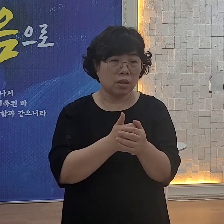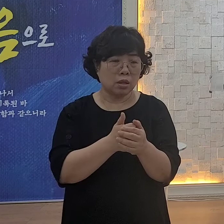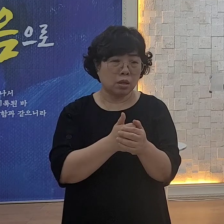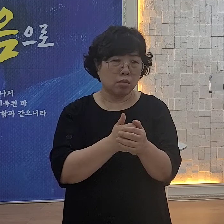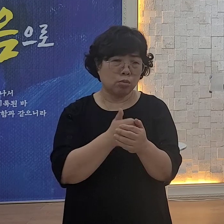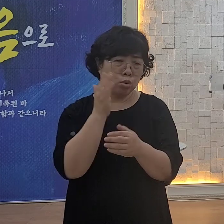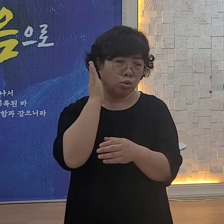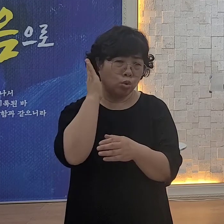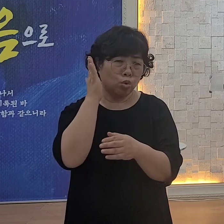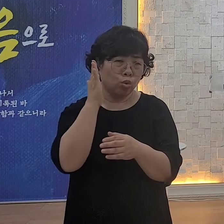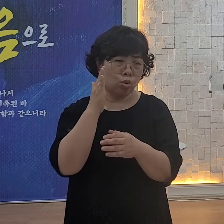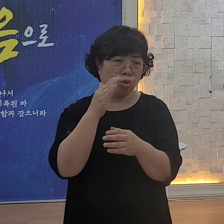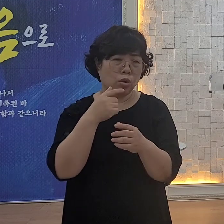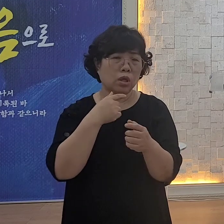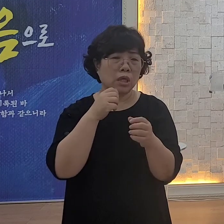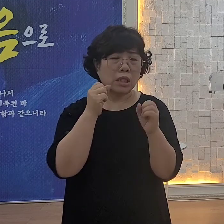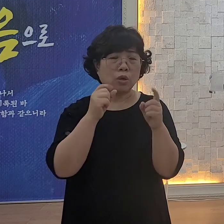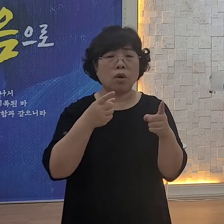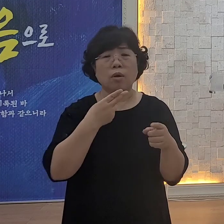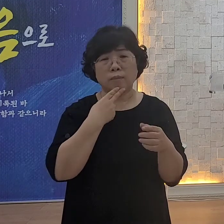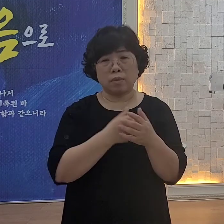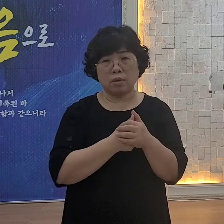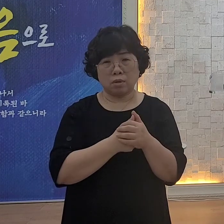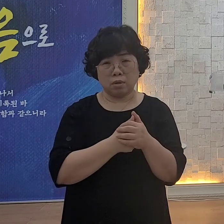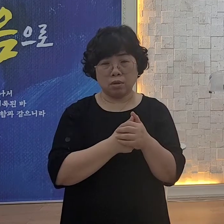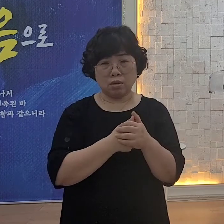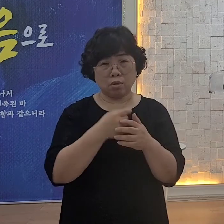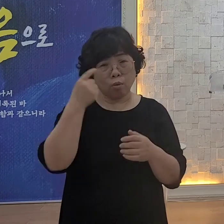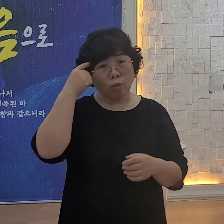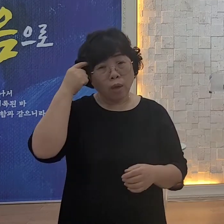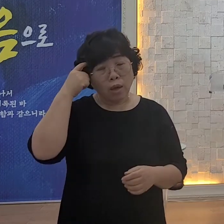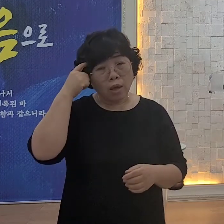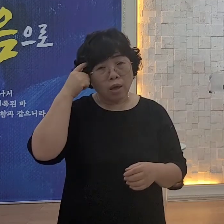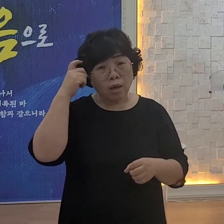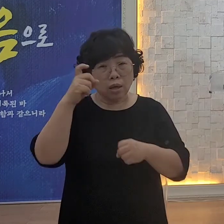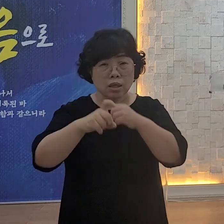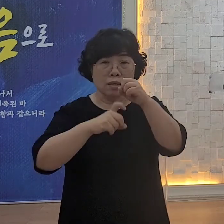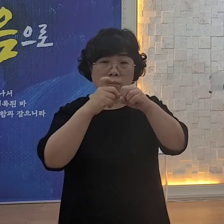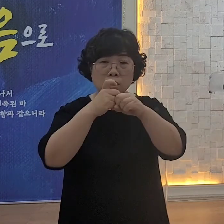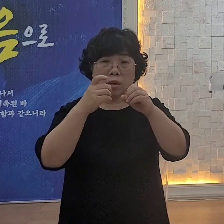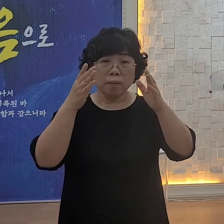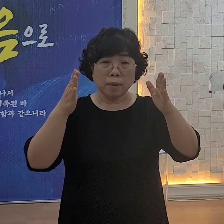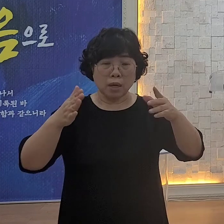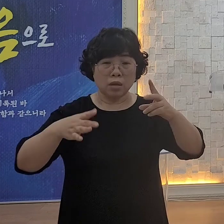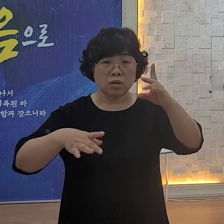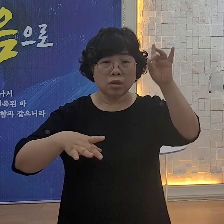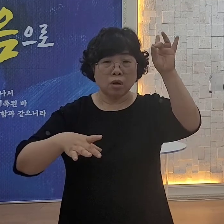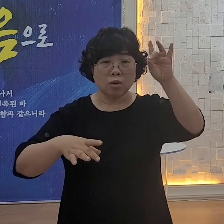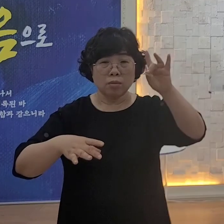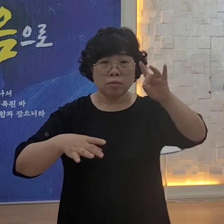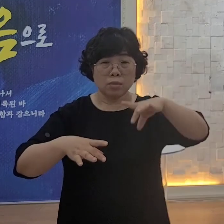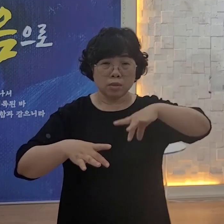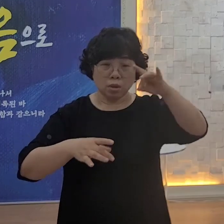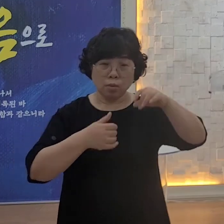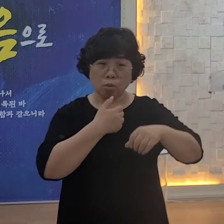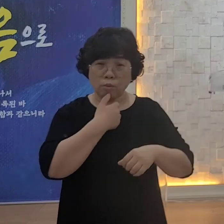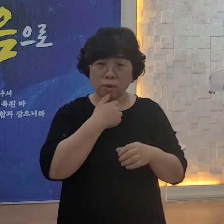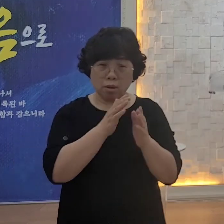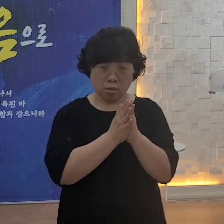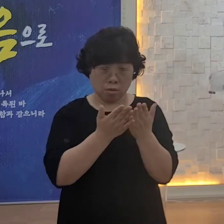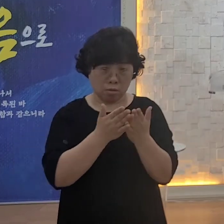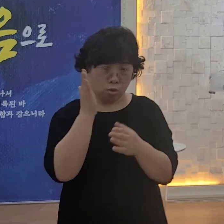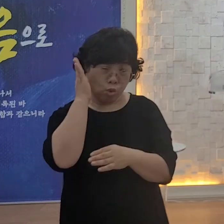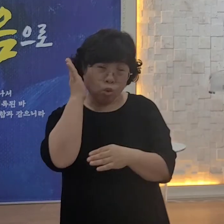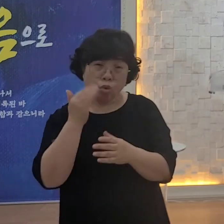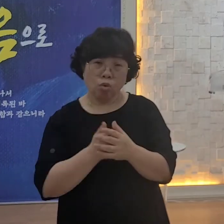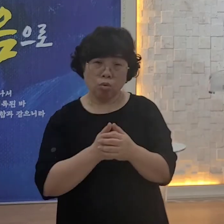없어요. 벌써 제가 10년을 했잖아요. 10년 만에 처음 로마서 하는데 언제 또 로마서를 또 하겠어요. 지금 다른 성경 할 것도